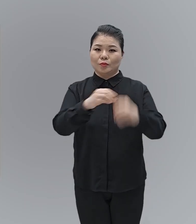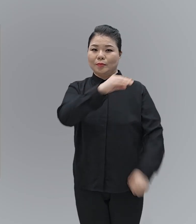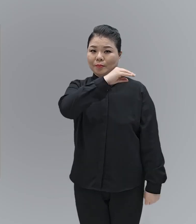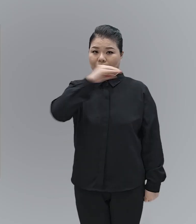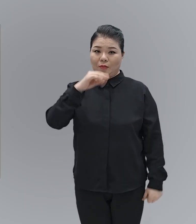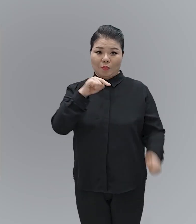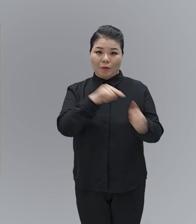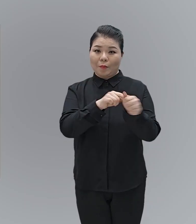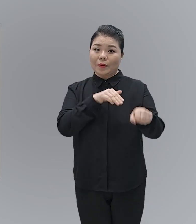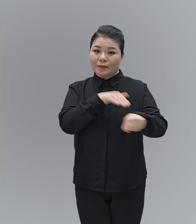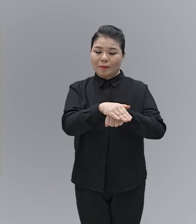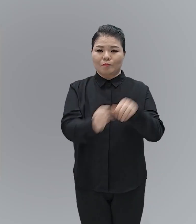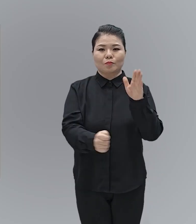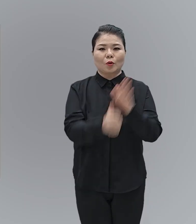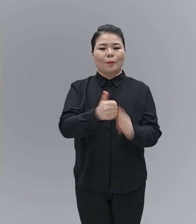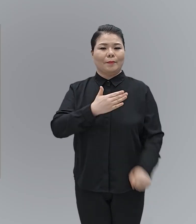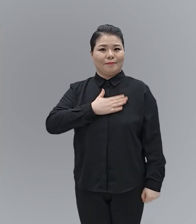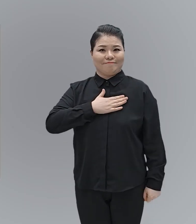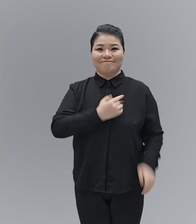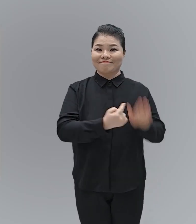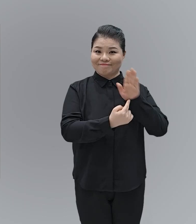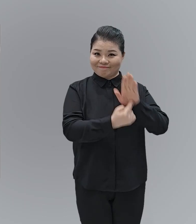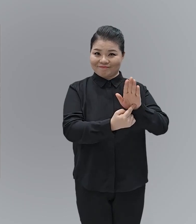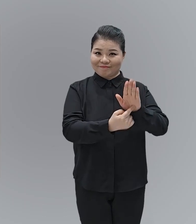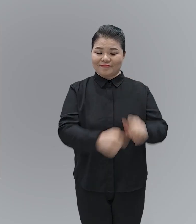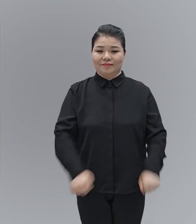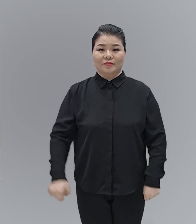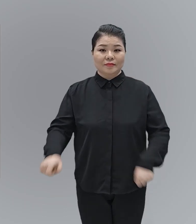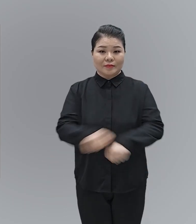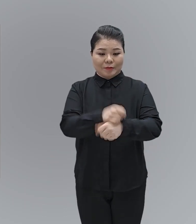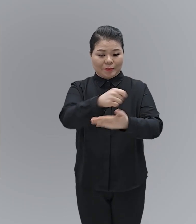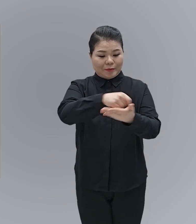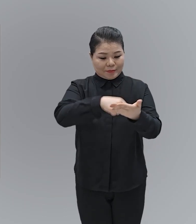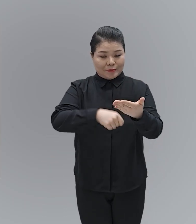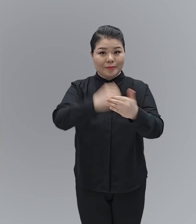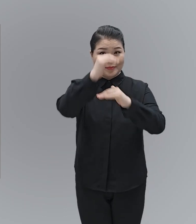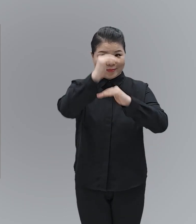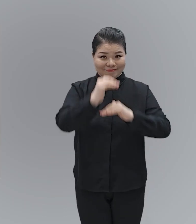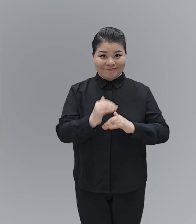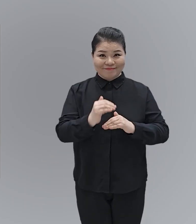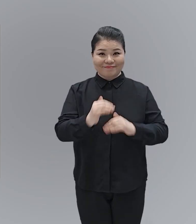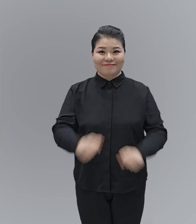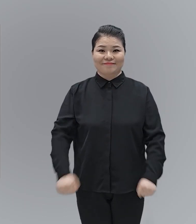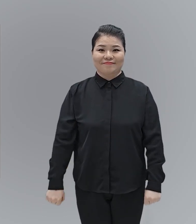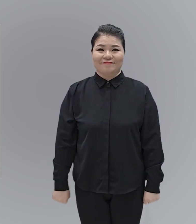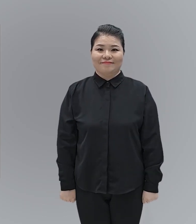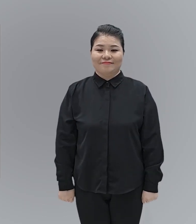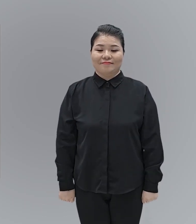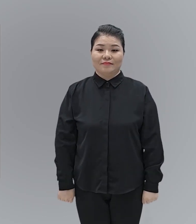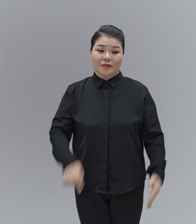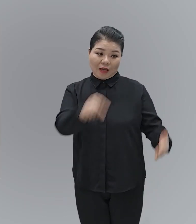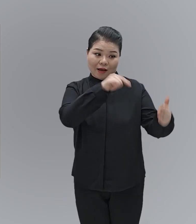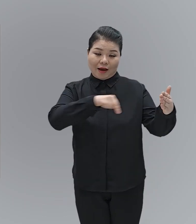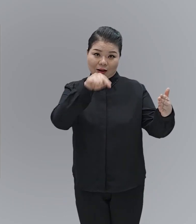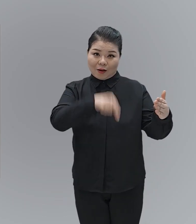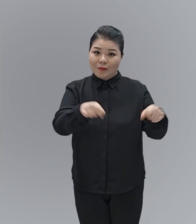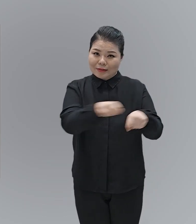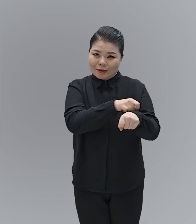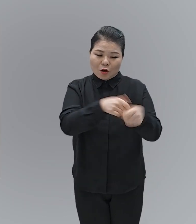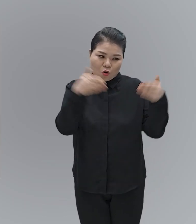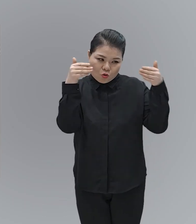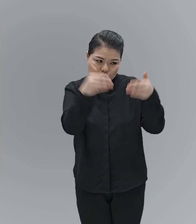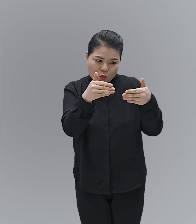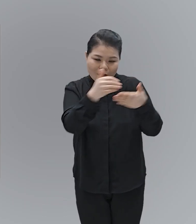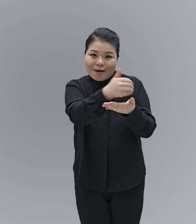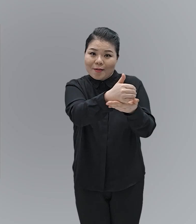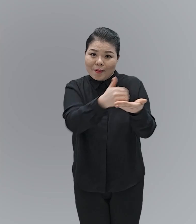정돈된 문체, 특유의 감정 묘사. 해밍웨이 스타일의 독특한 저널리즘. 그 중에서